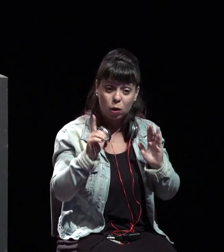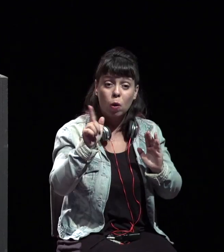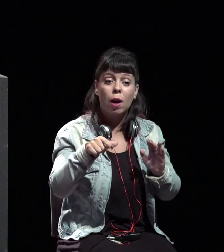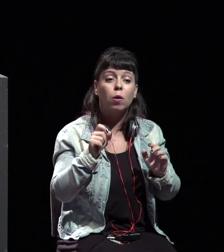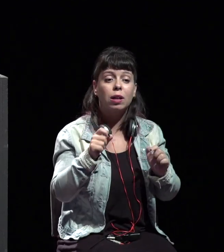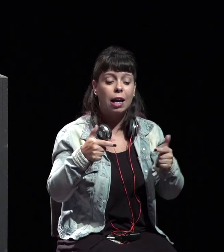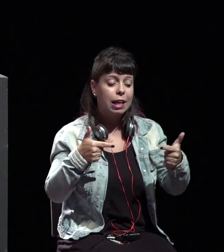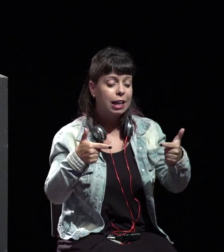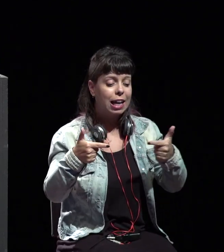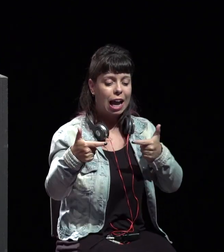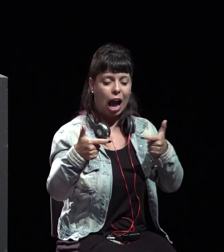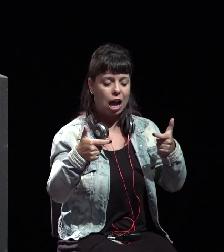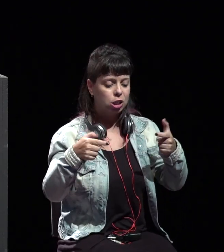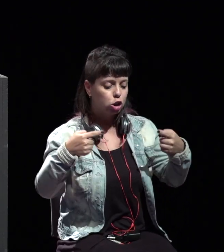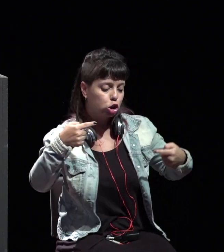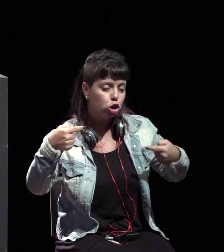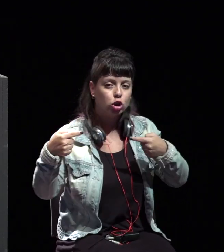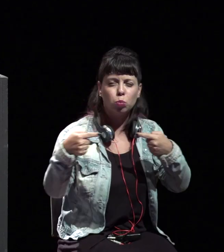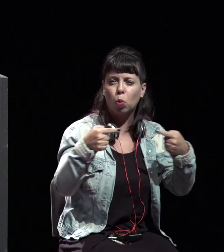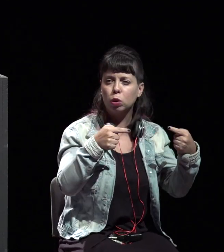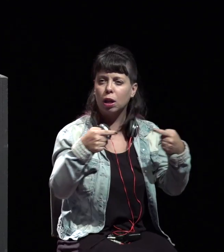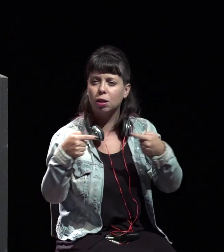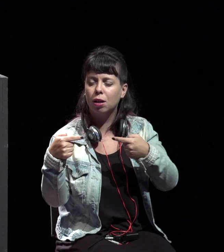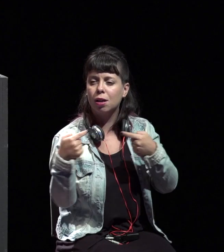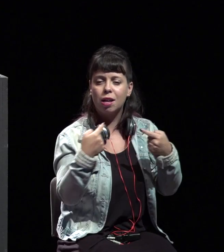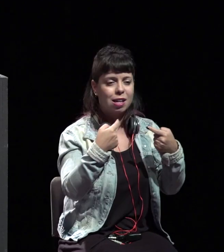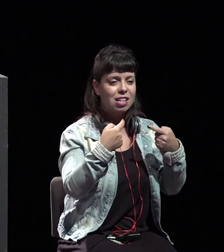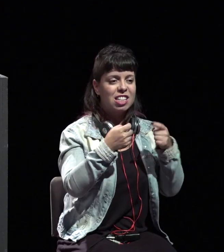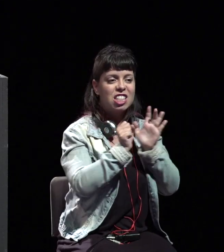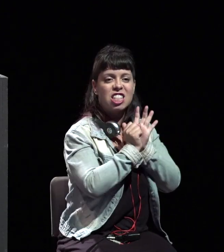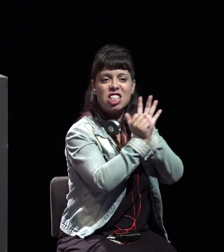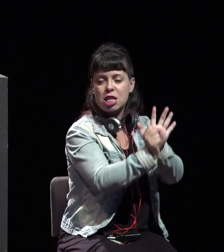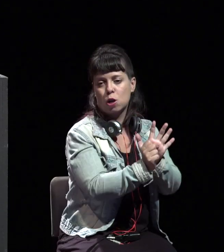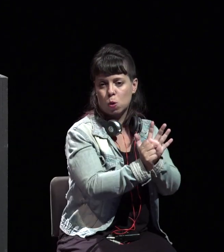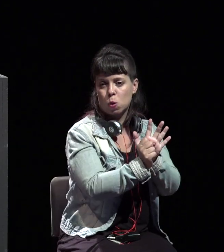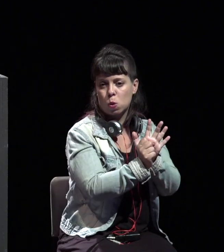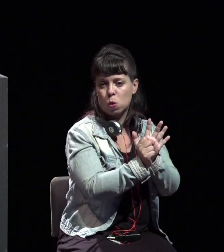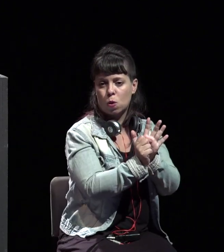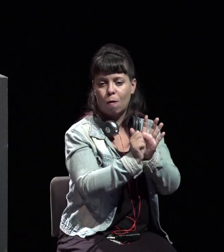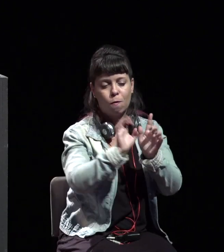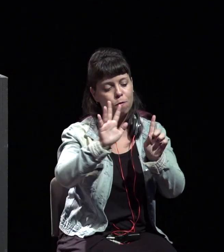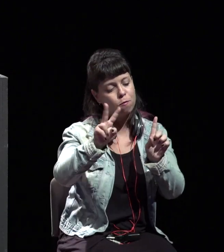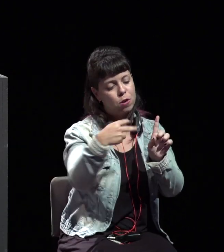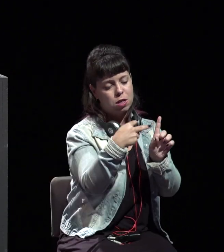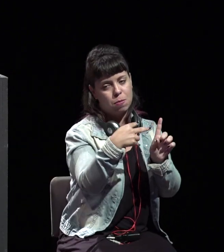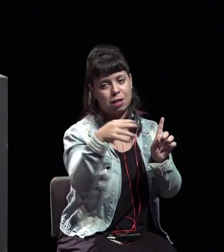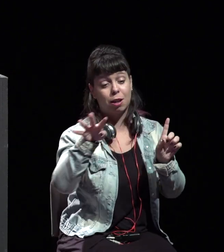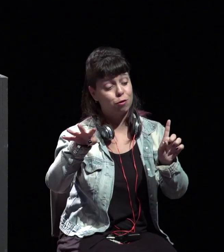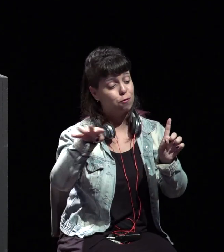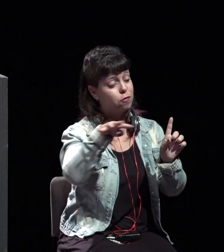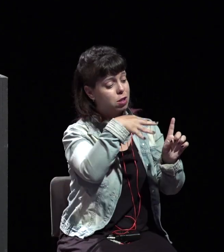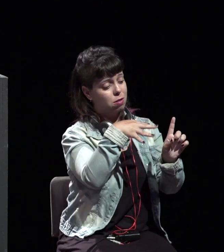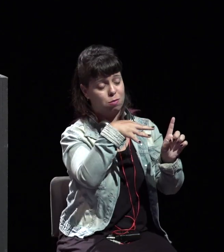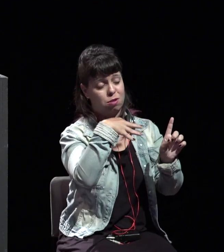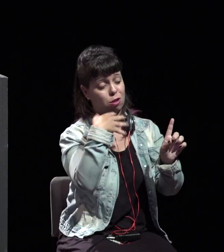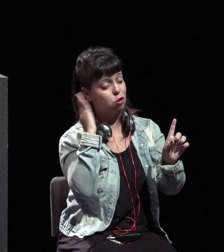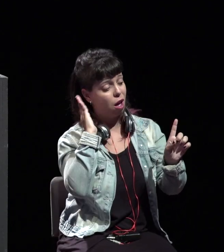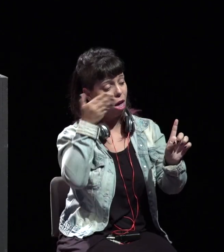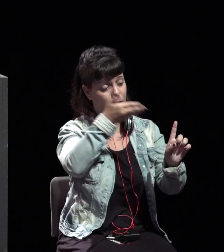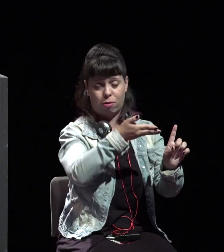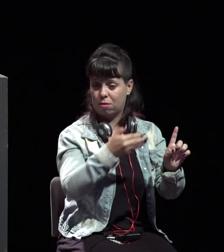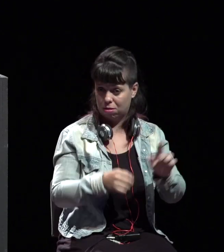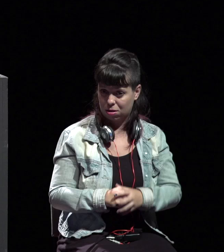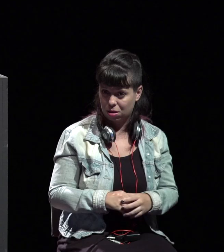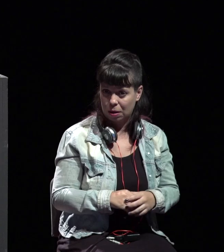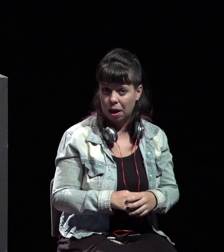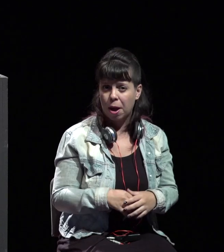de signo, por brigas por visibilidade e por reconhecimento. Não é à toa que